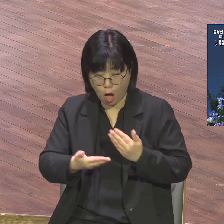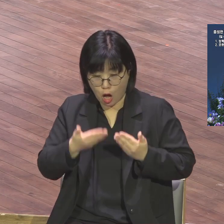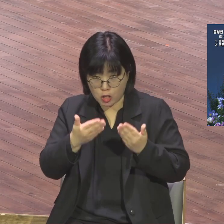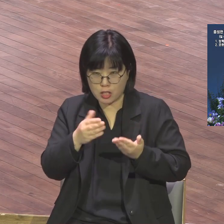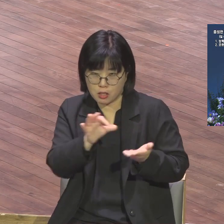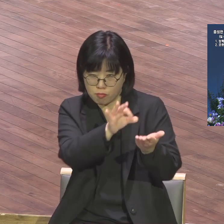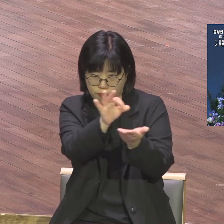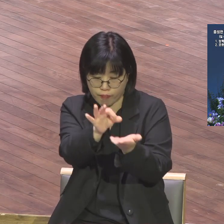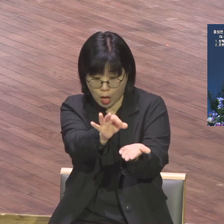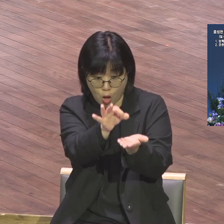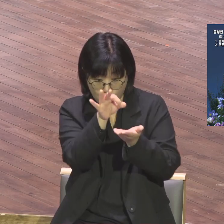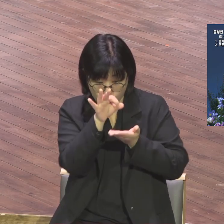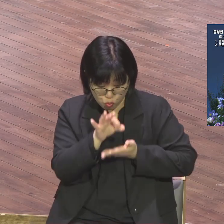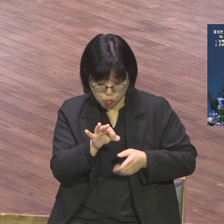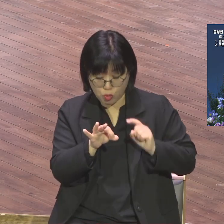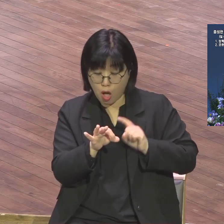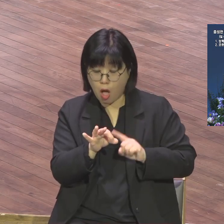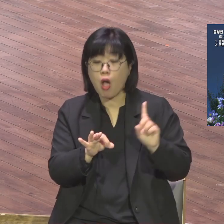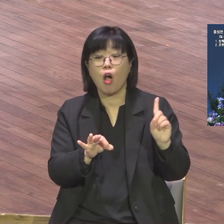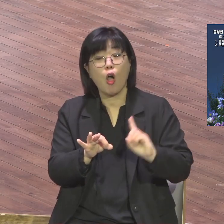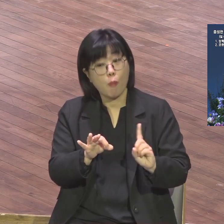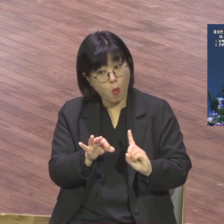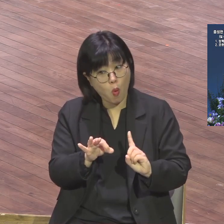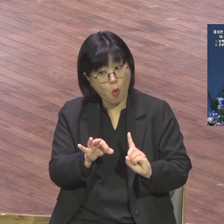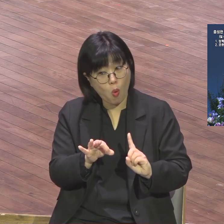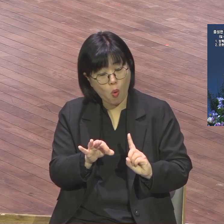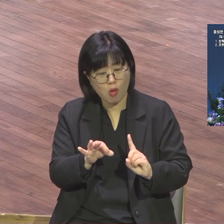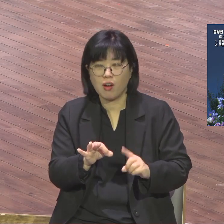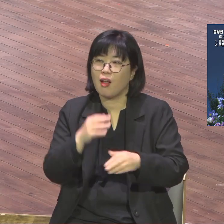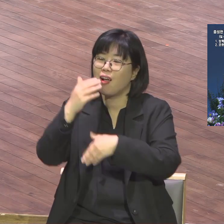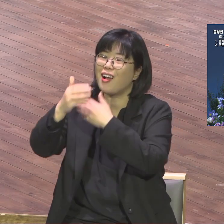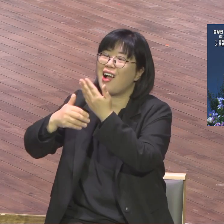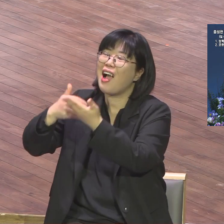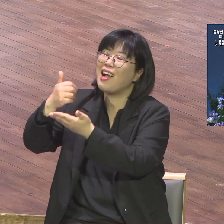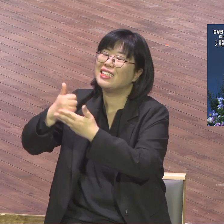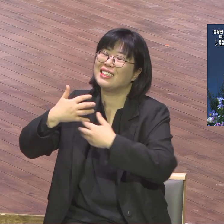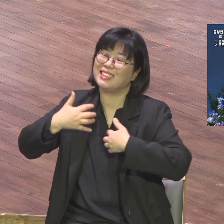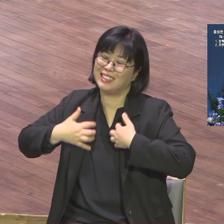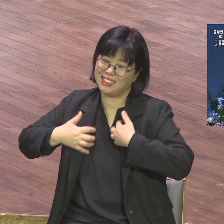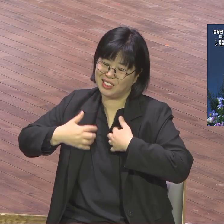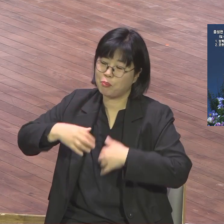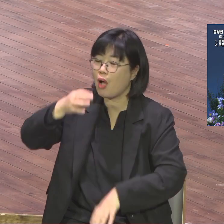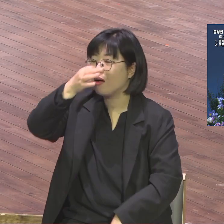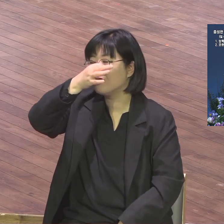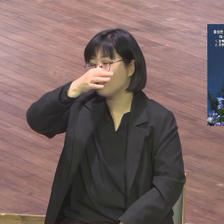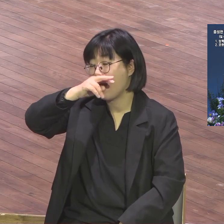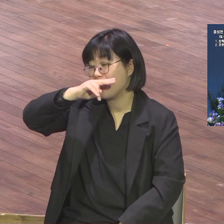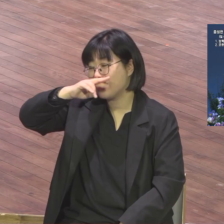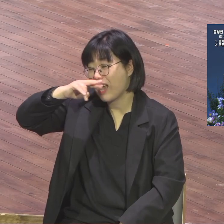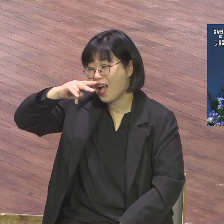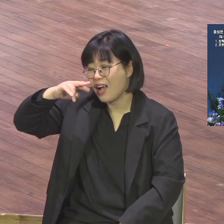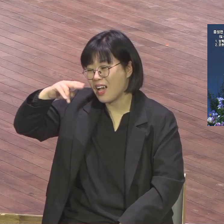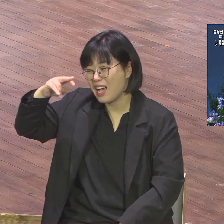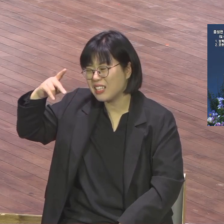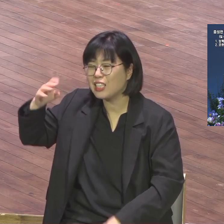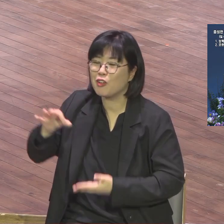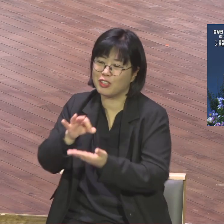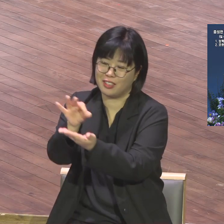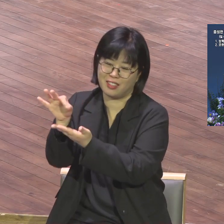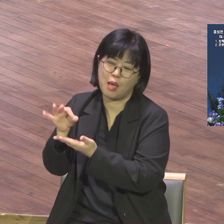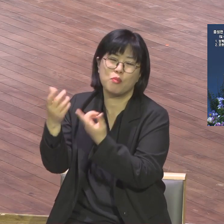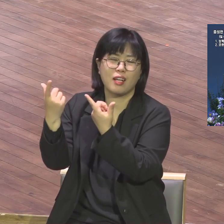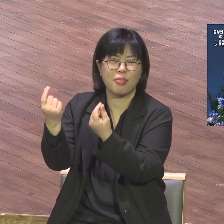빌립보 교회가 바울 선교하는 사역 현장에 그 성김을 드린 것이